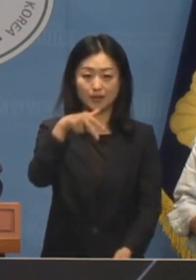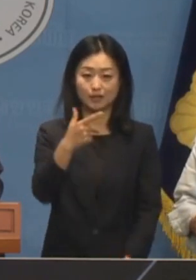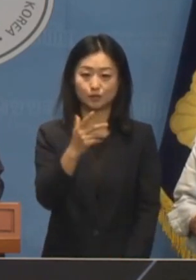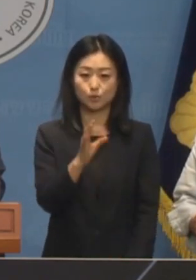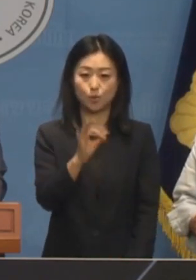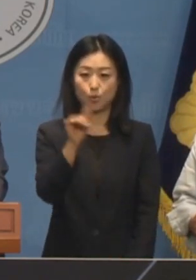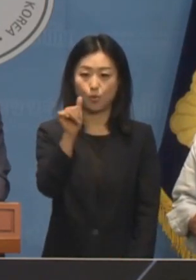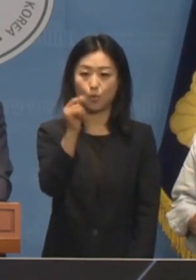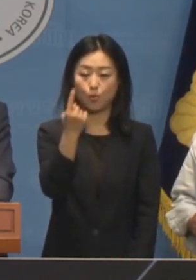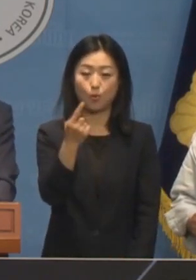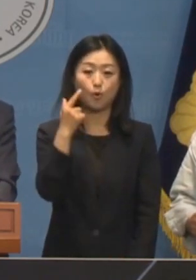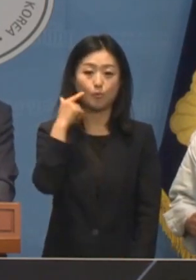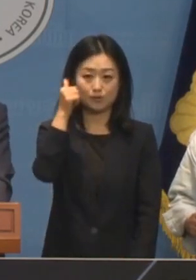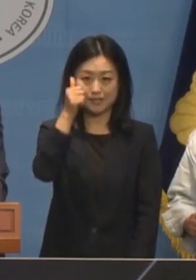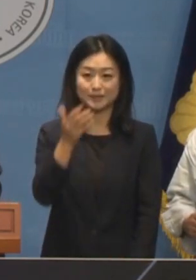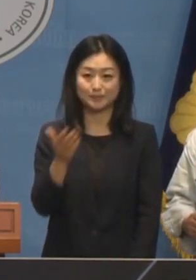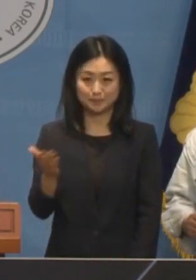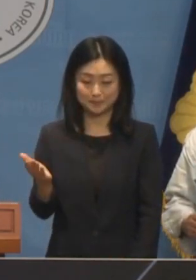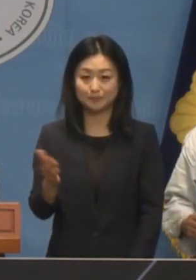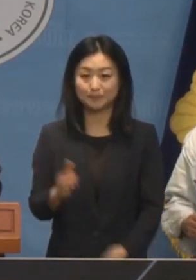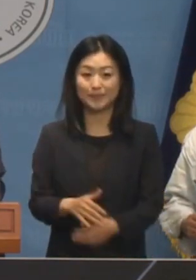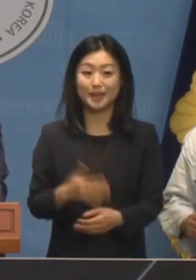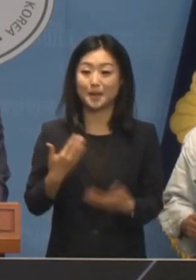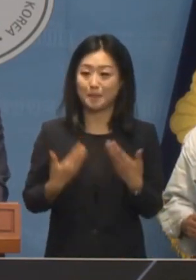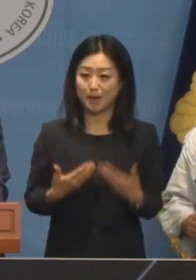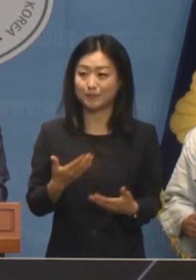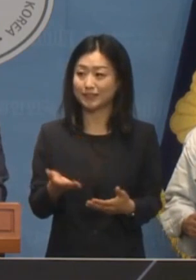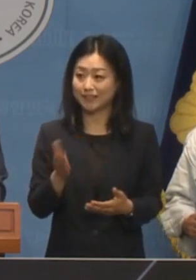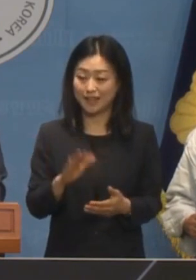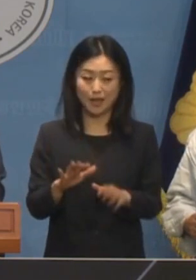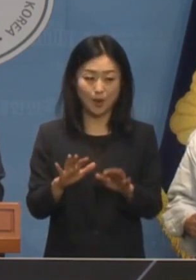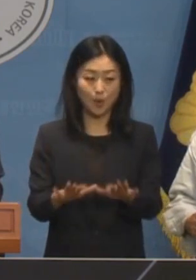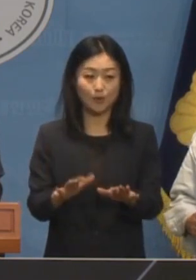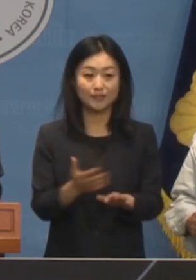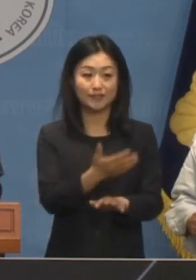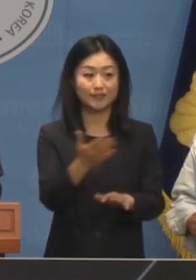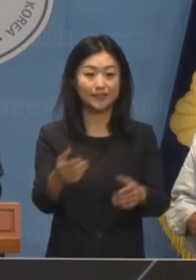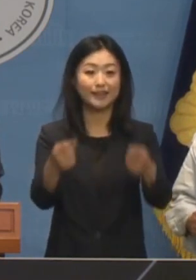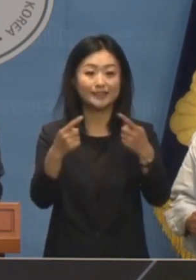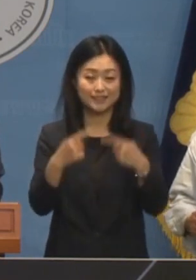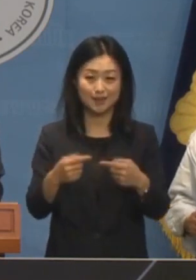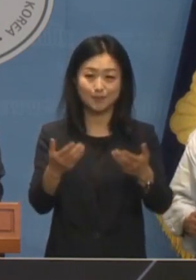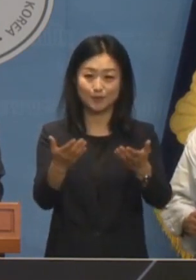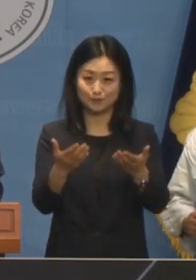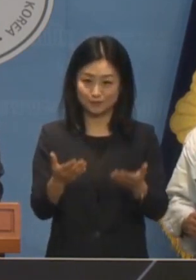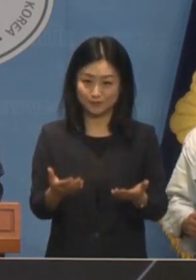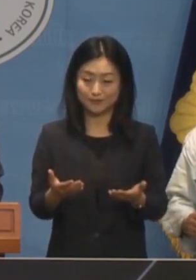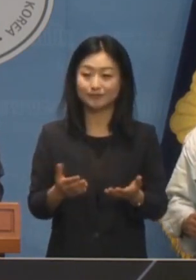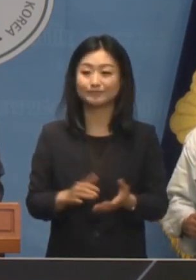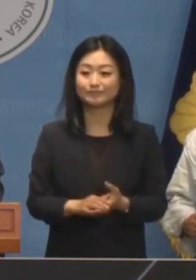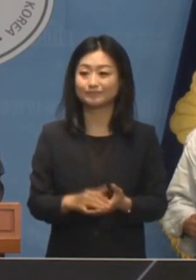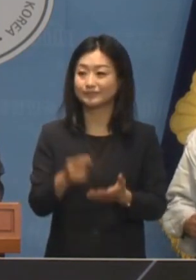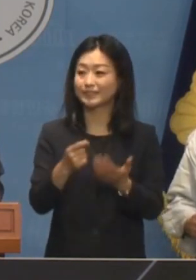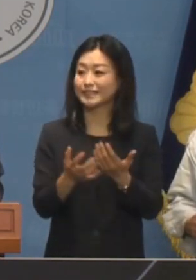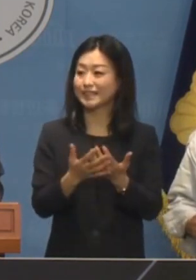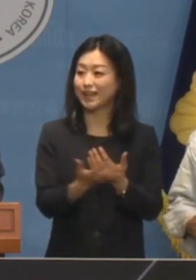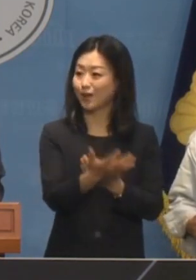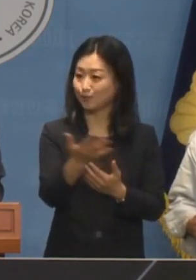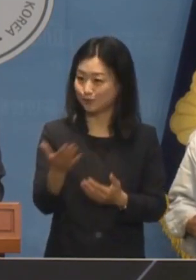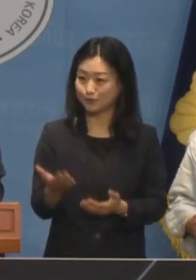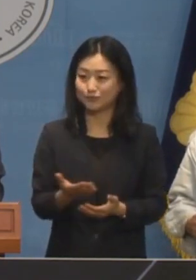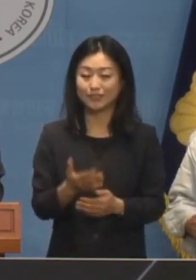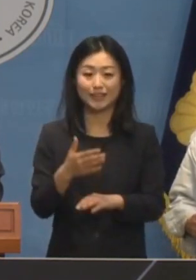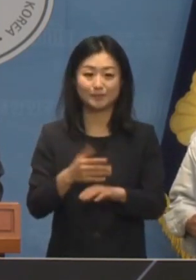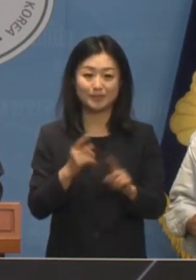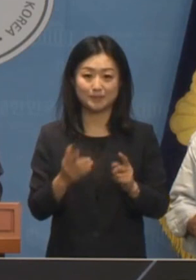목사입니다. 먼저 바쁘신 중에도 오늘 이 자리에 참석해 주신 모든 기자님들께